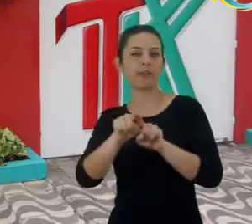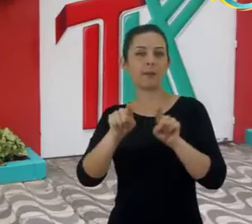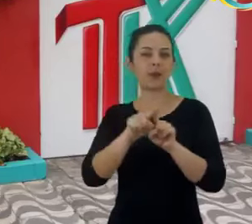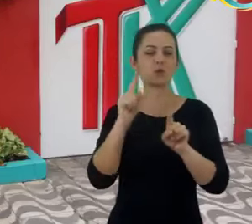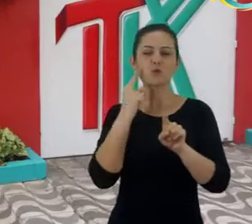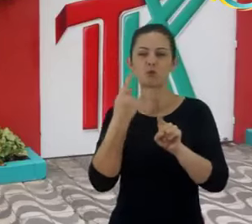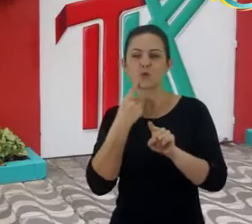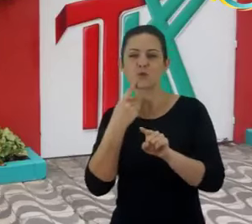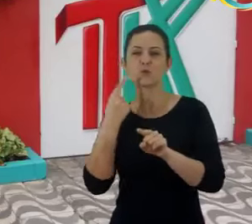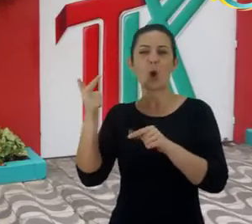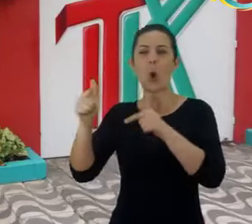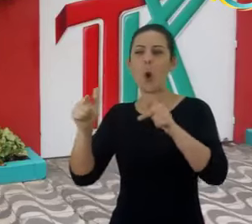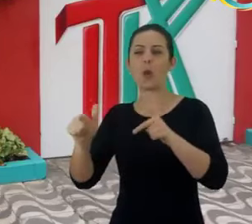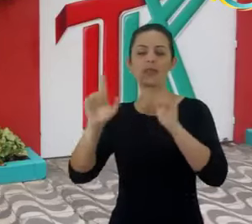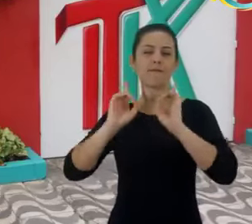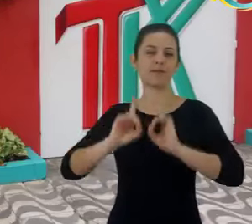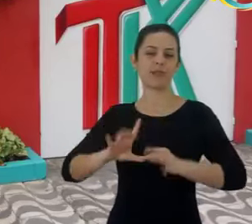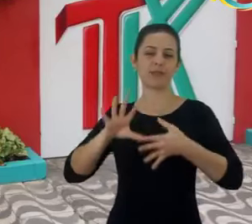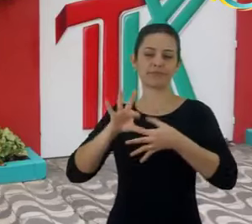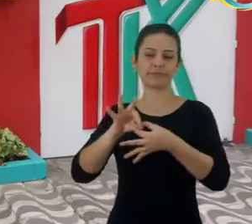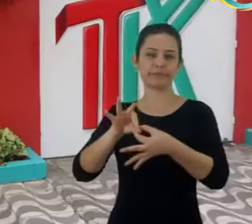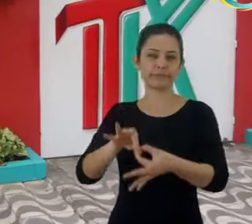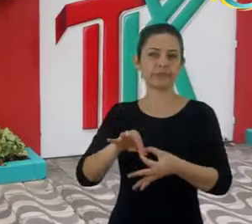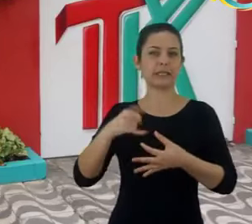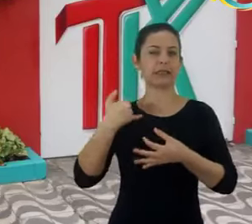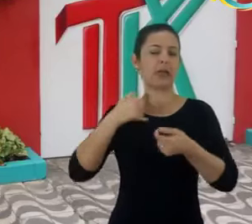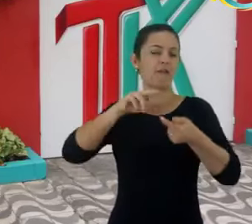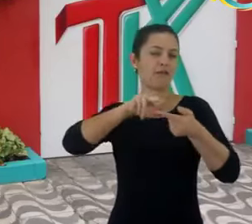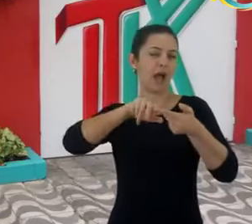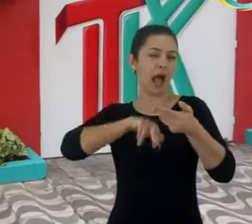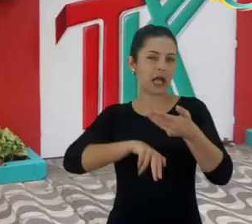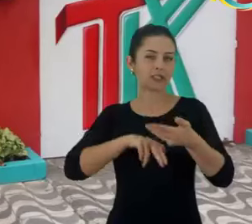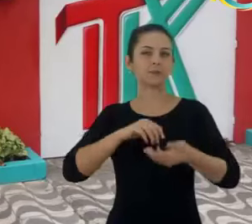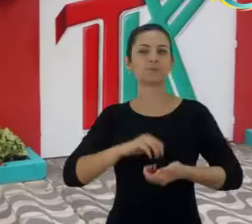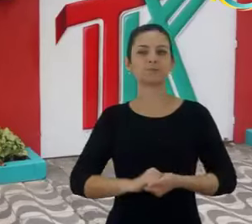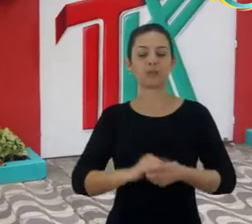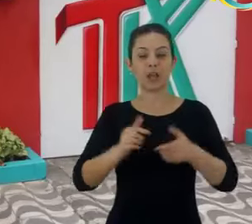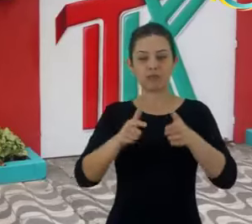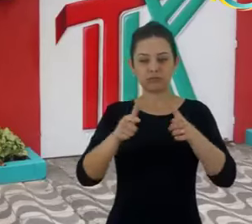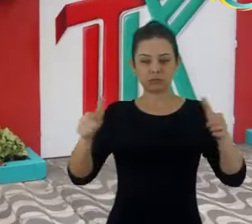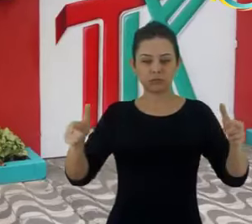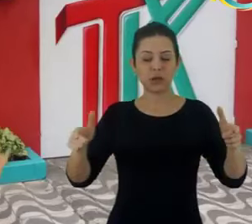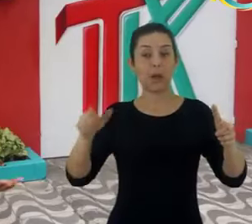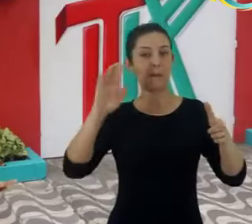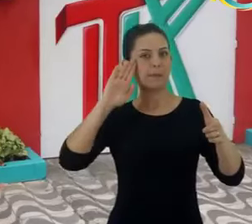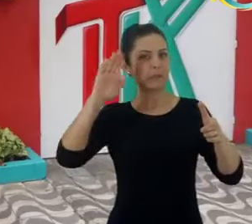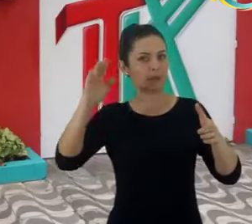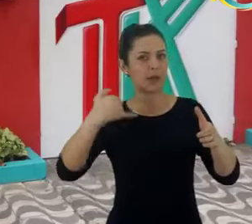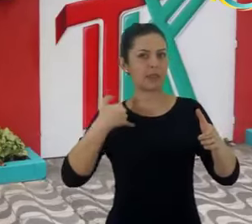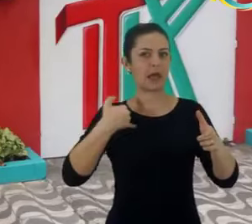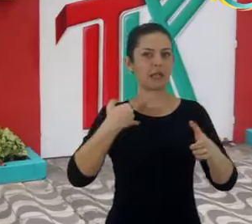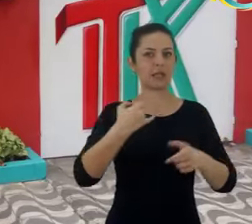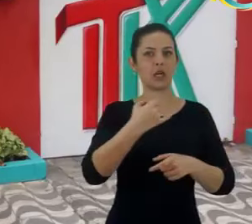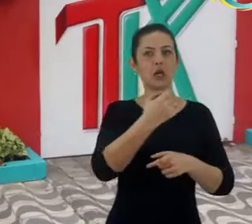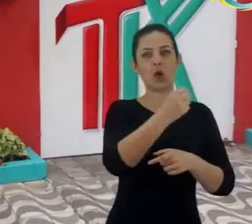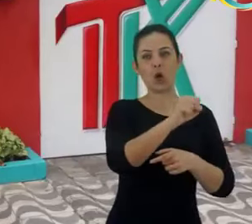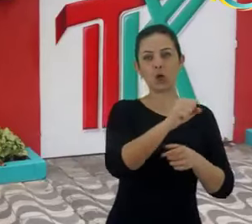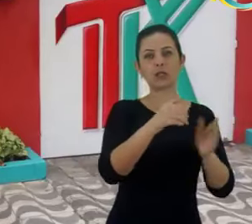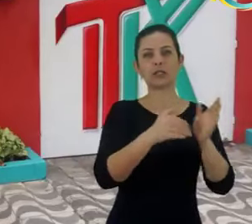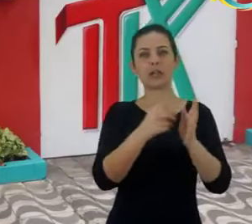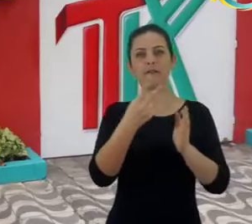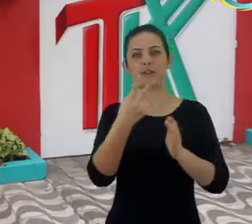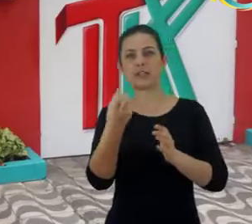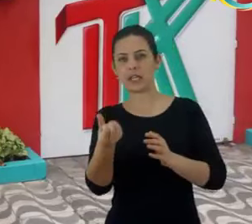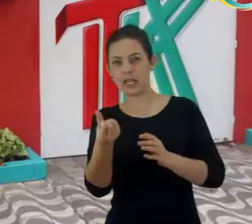intelectual, surdos com comprometimentos associados e várias idades, né? A gente abrange principalmente de idade de